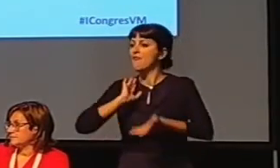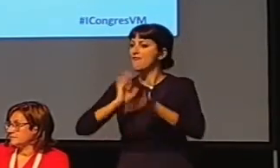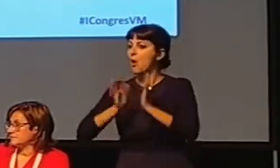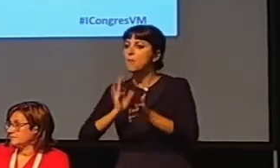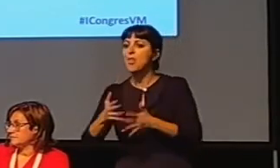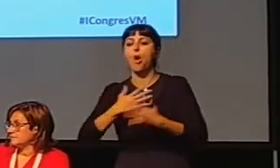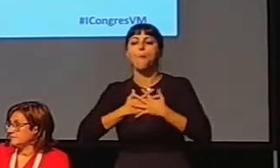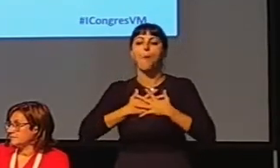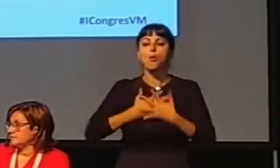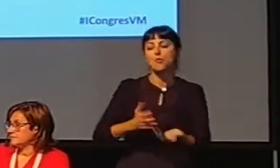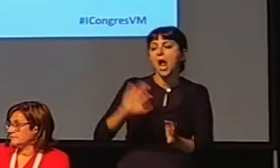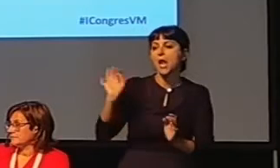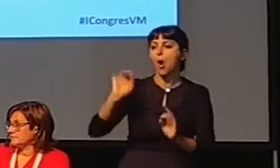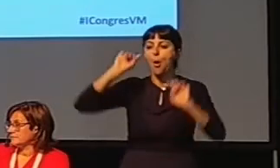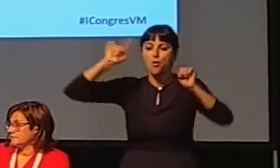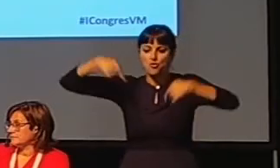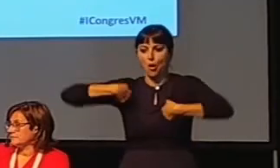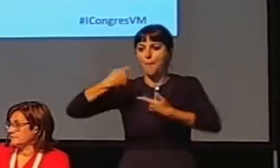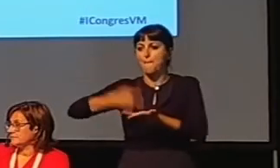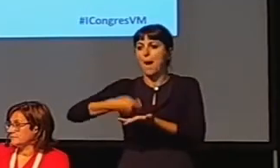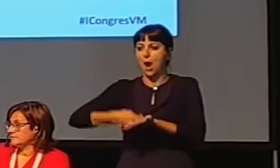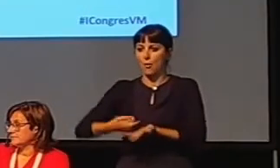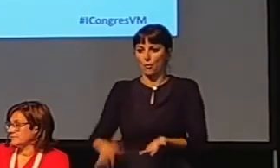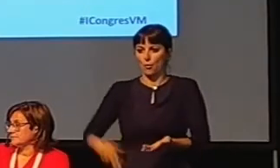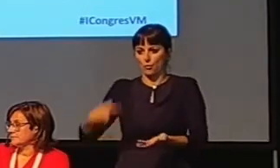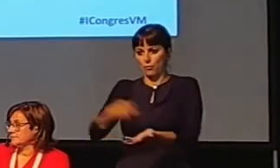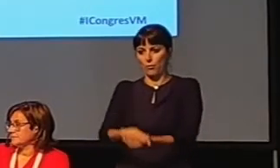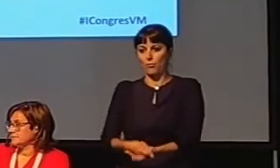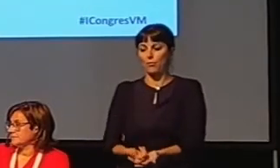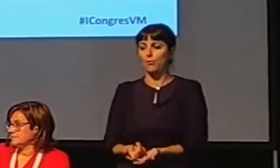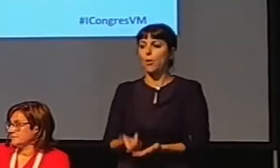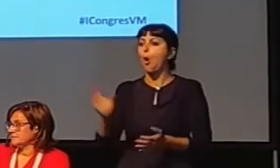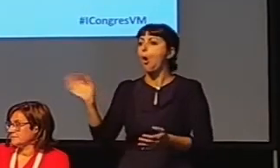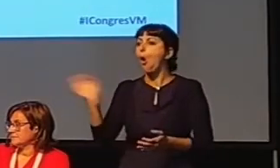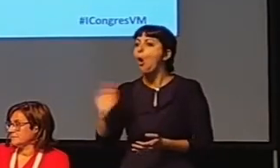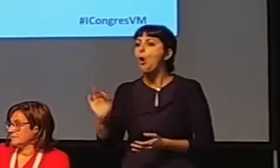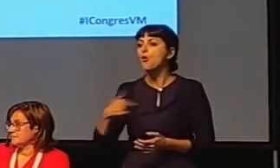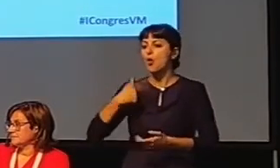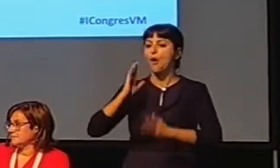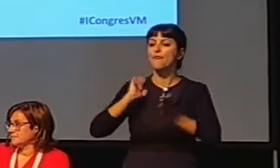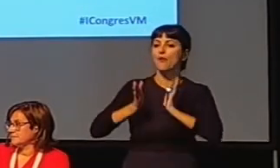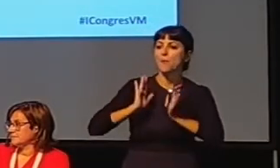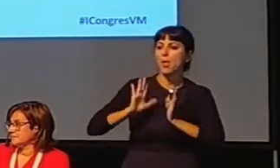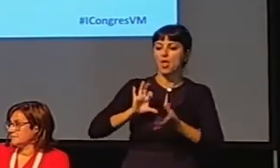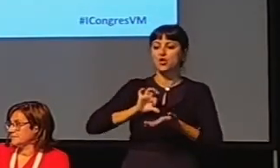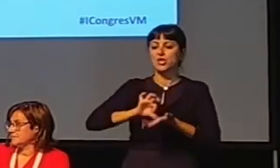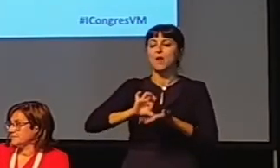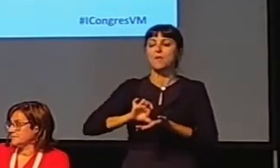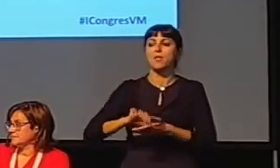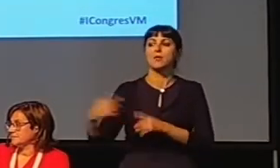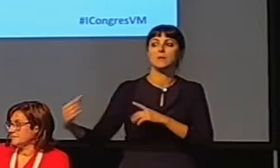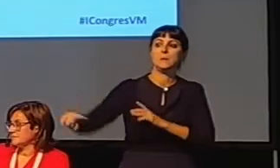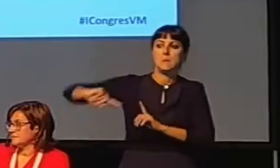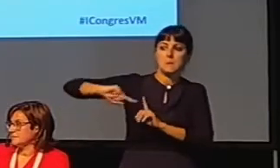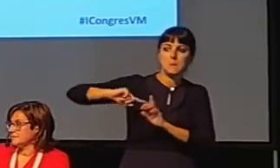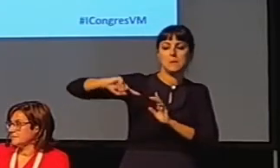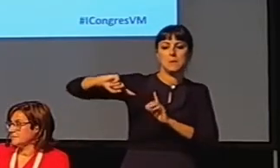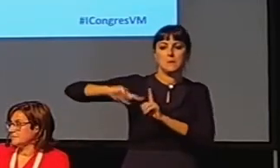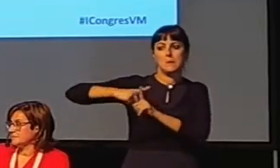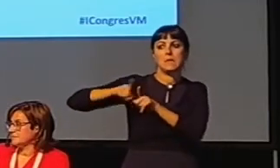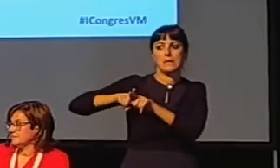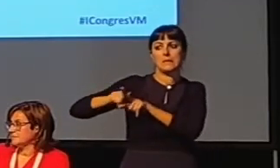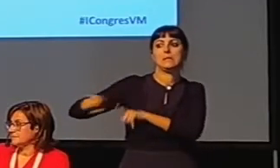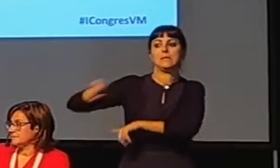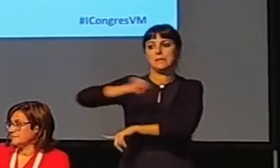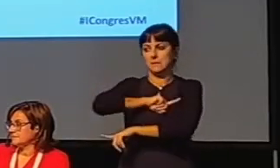és voluntari o me la pago, que si jo hago formació, mi servicio no esté ahí maldiciéndome los huesos, en el que